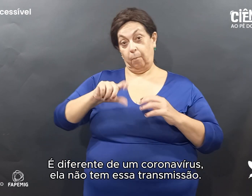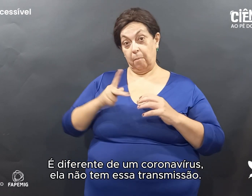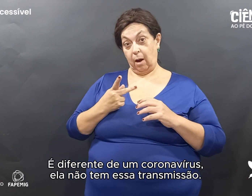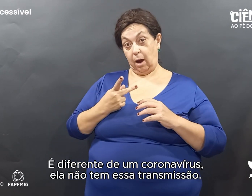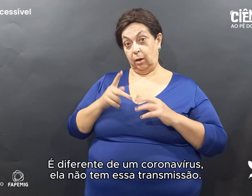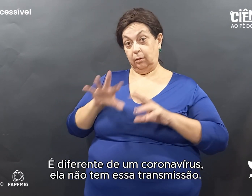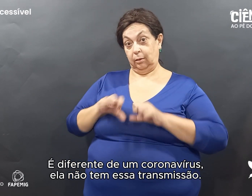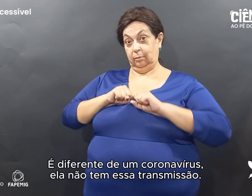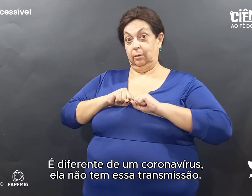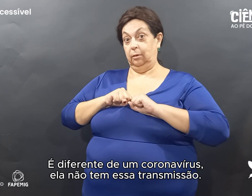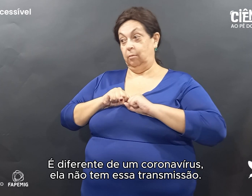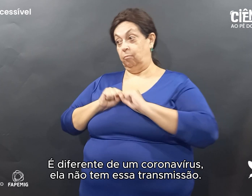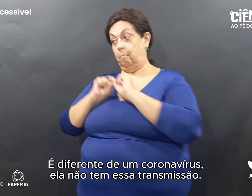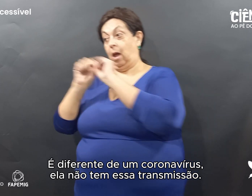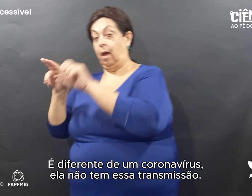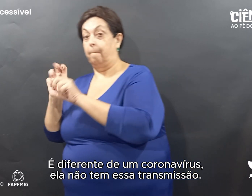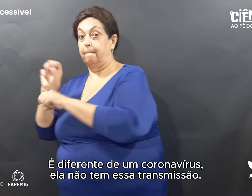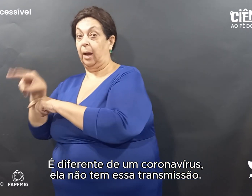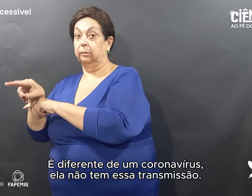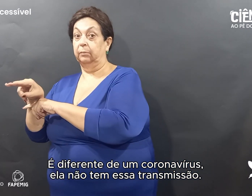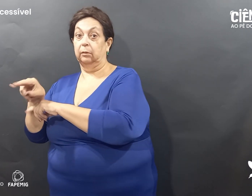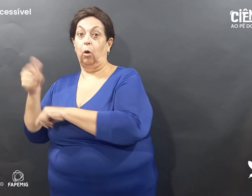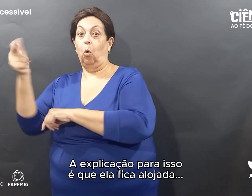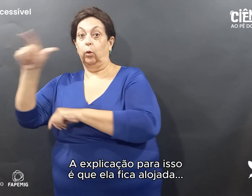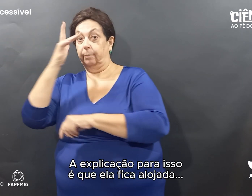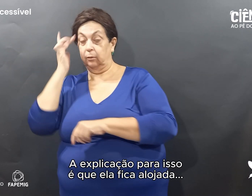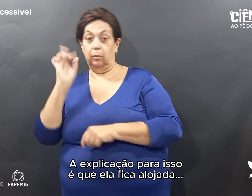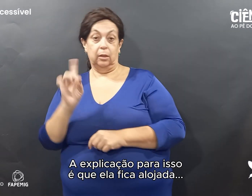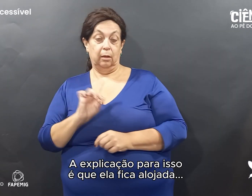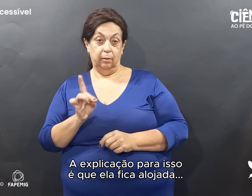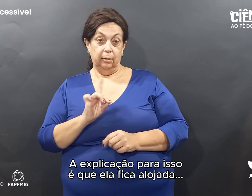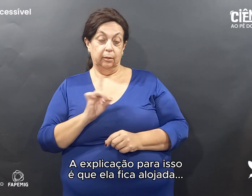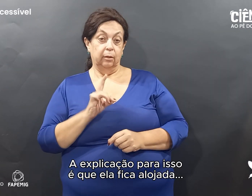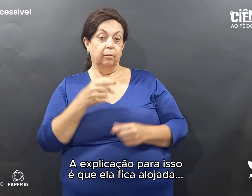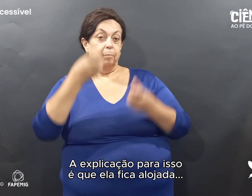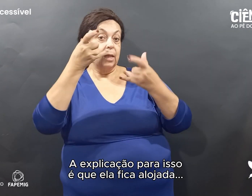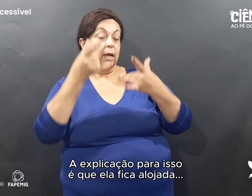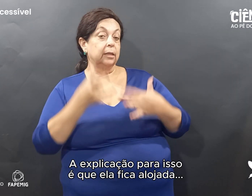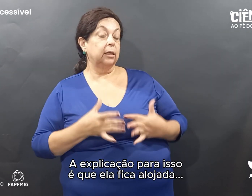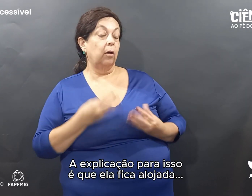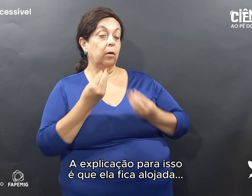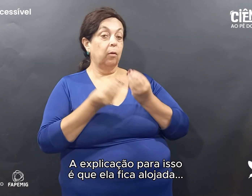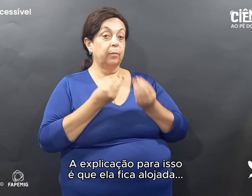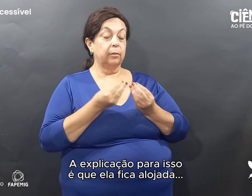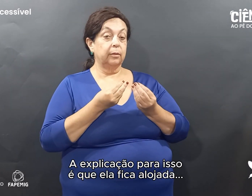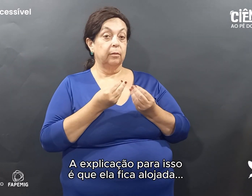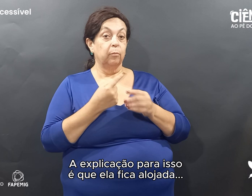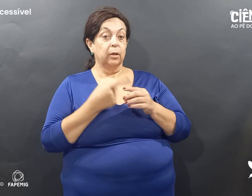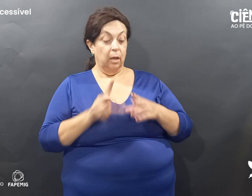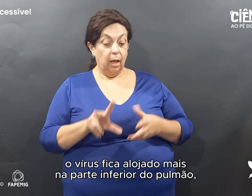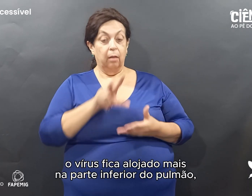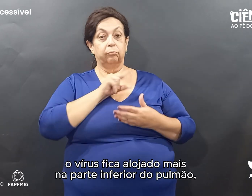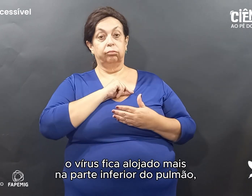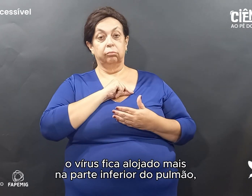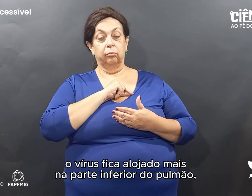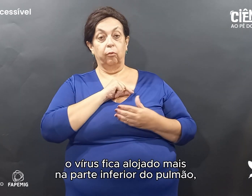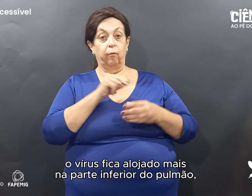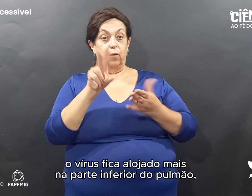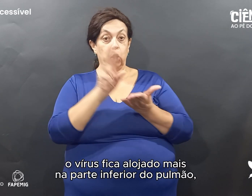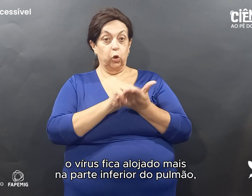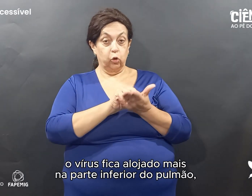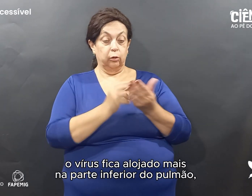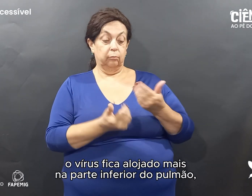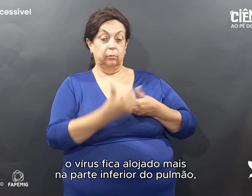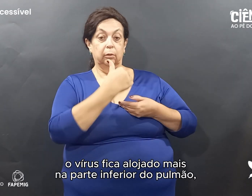de um coronavírus. Ela não tem essa transmissão. A explicação para isso é que ela fica alojada. O vírus